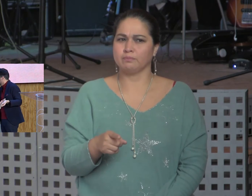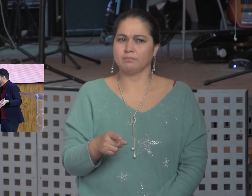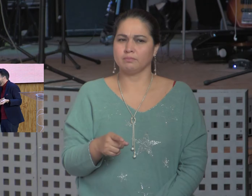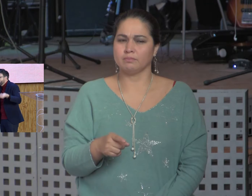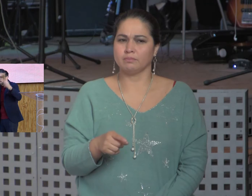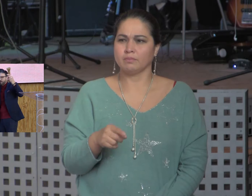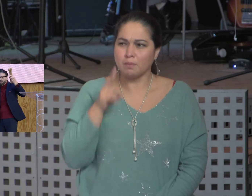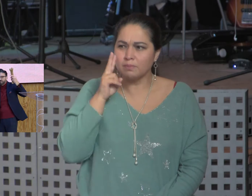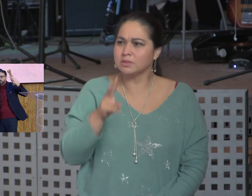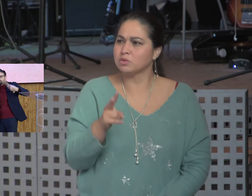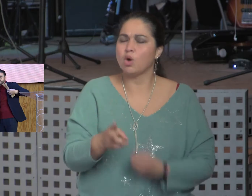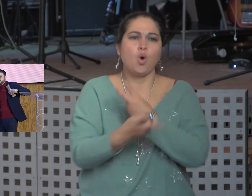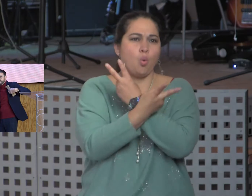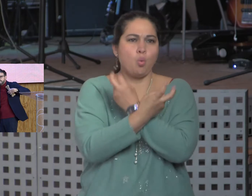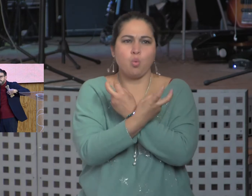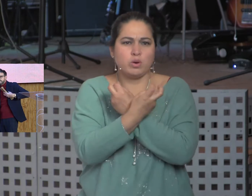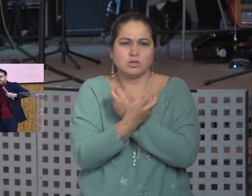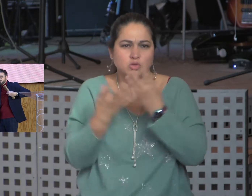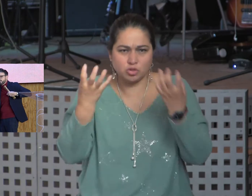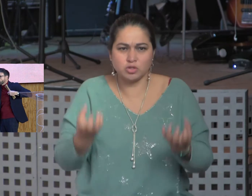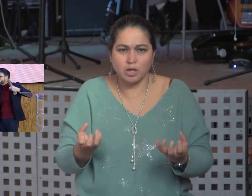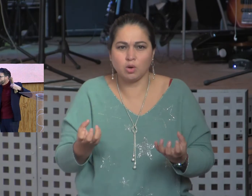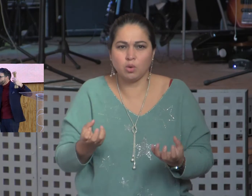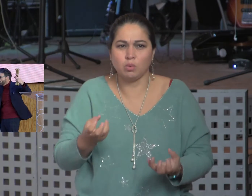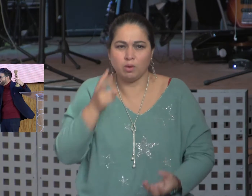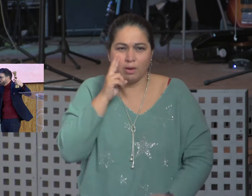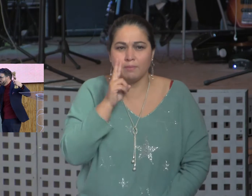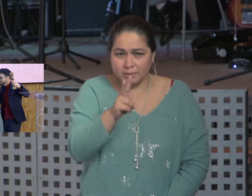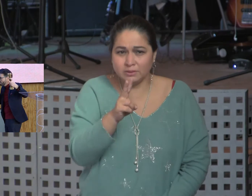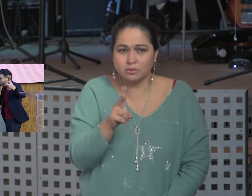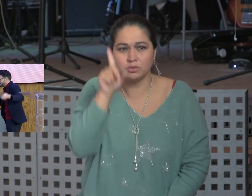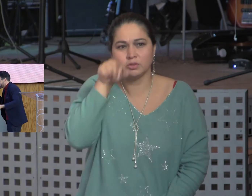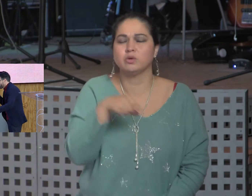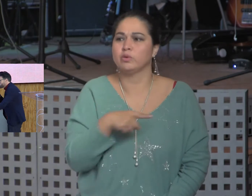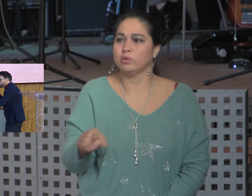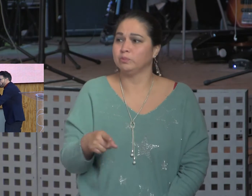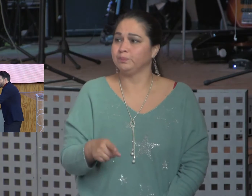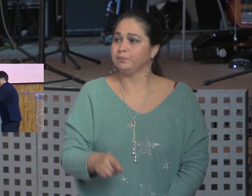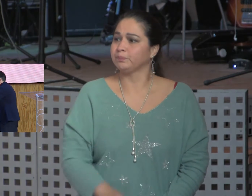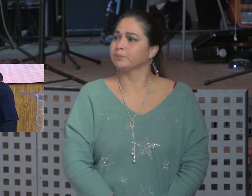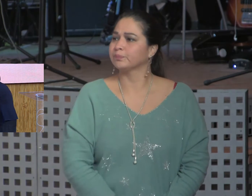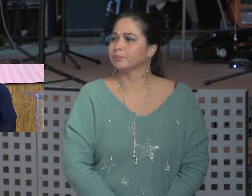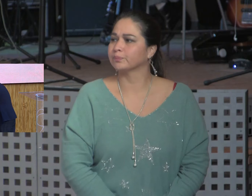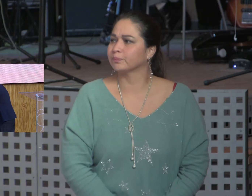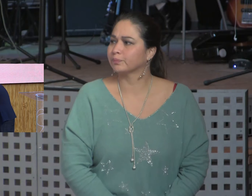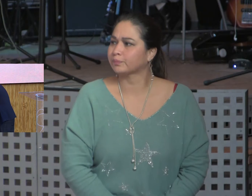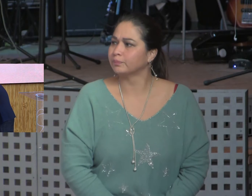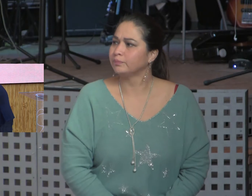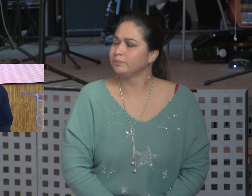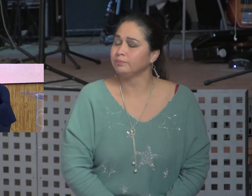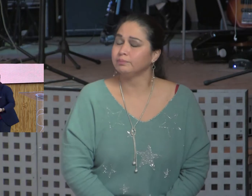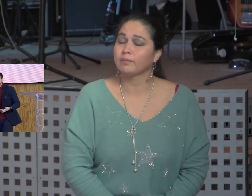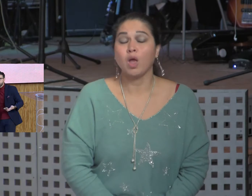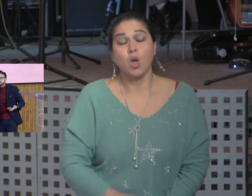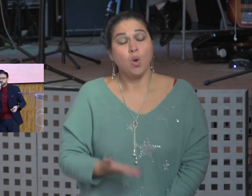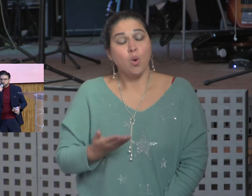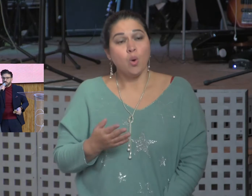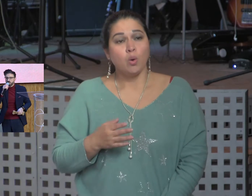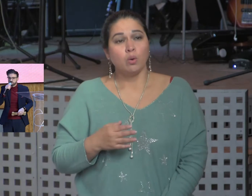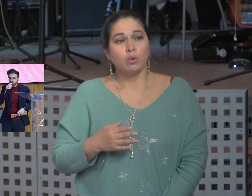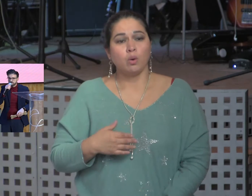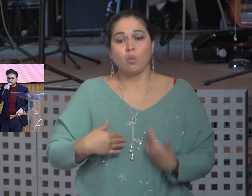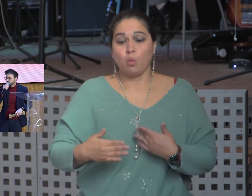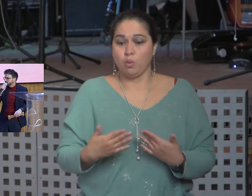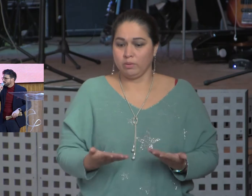esté seco? Cuando los huesos están quitados del cuerpo, están solos, son huesos solos,